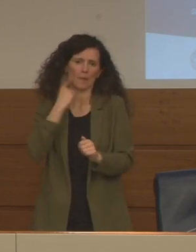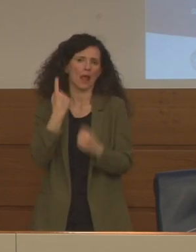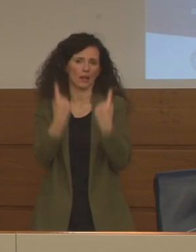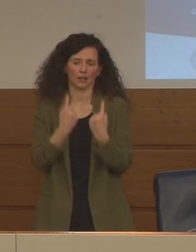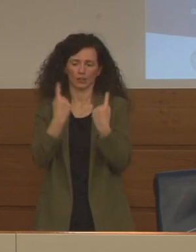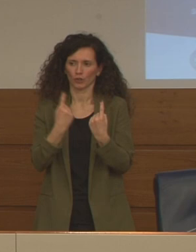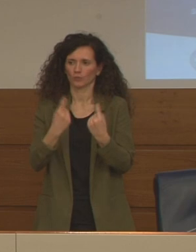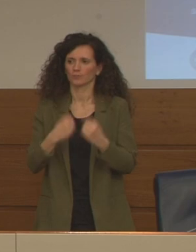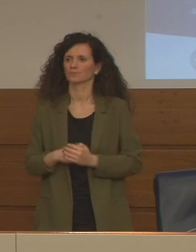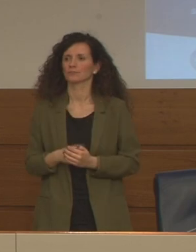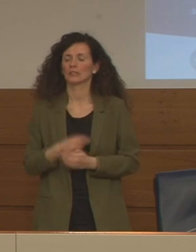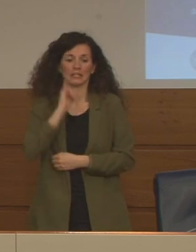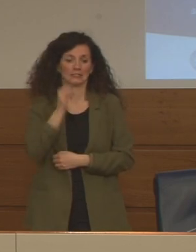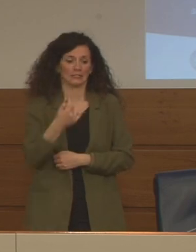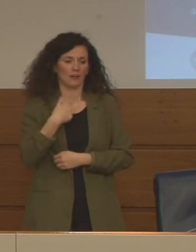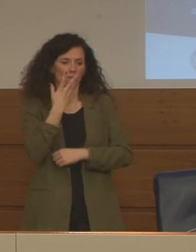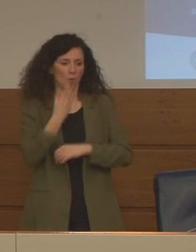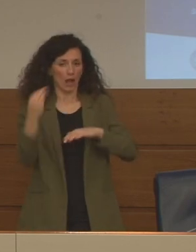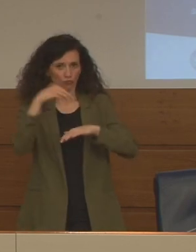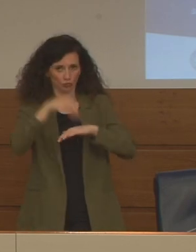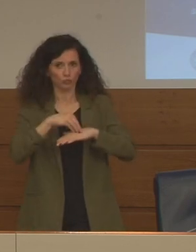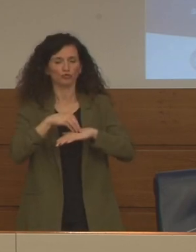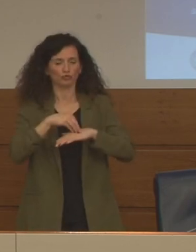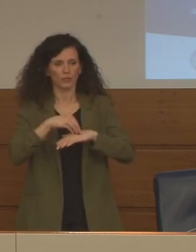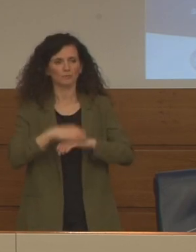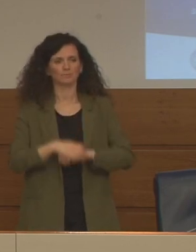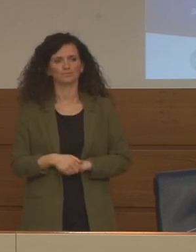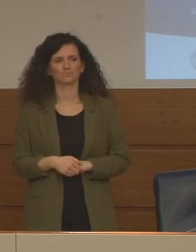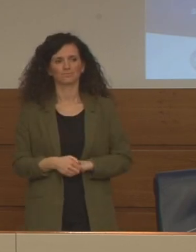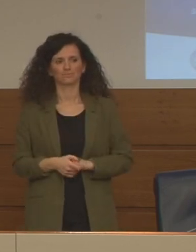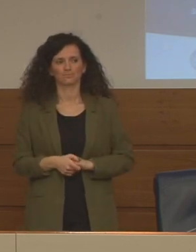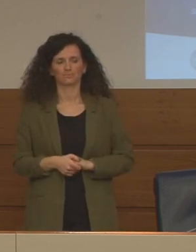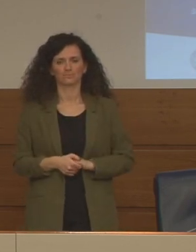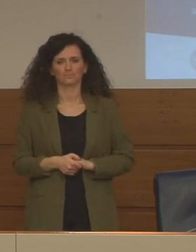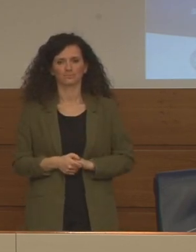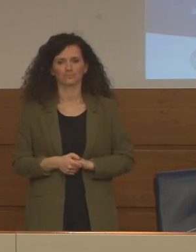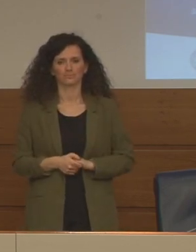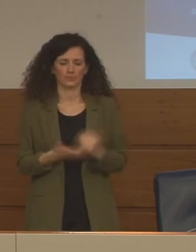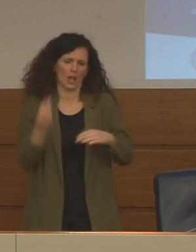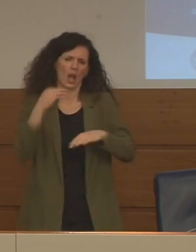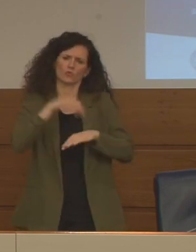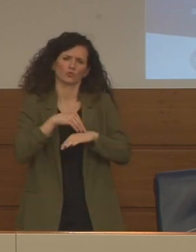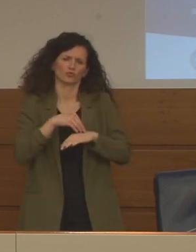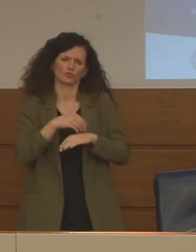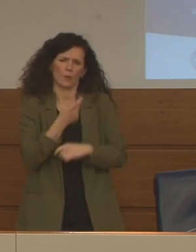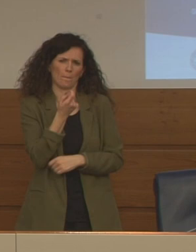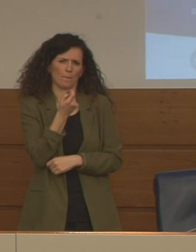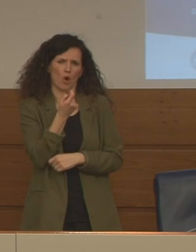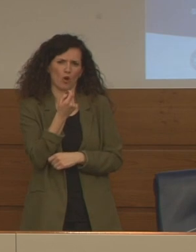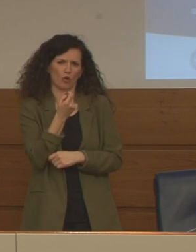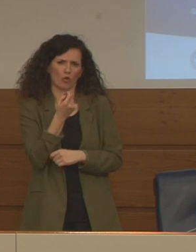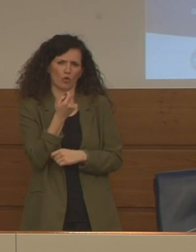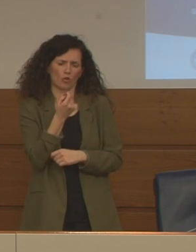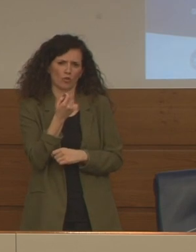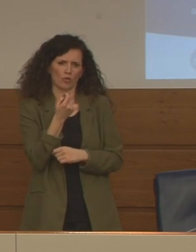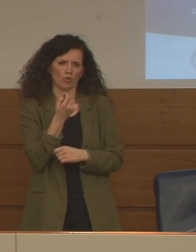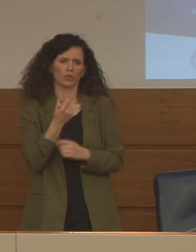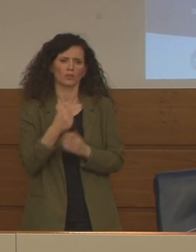si posso aggiungere poco a quanto ha detto il dottor borrelli posso